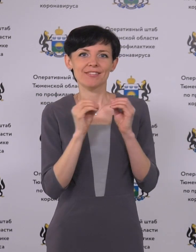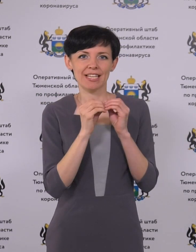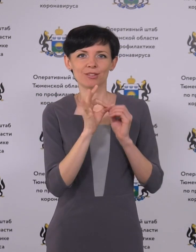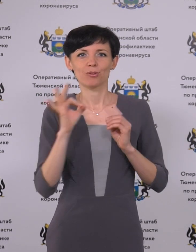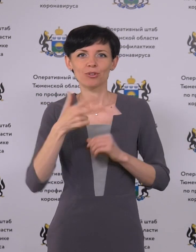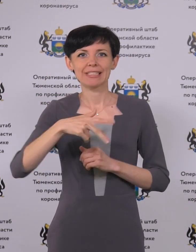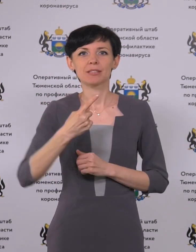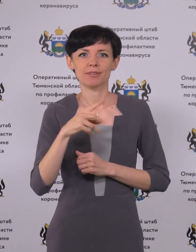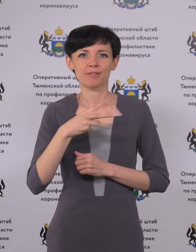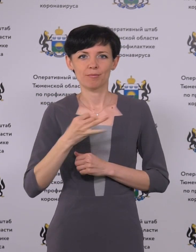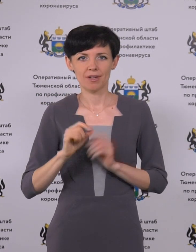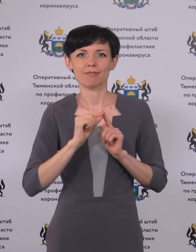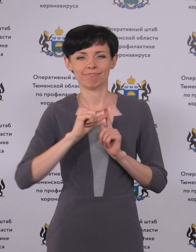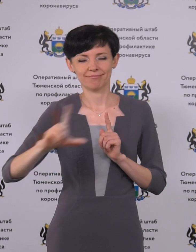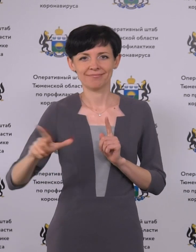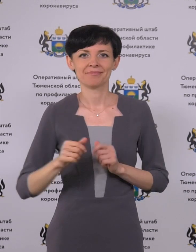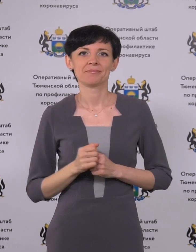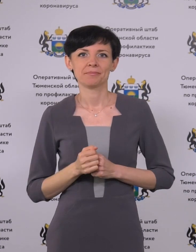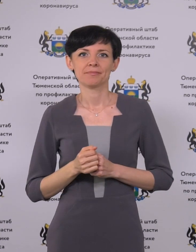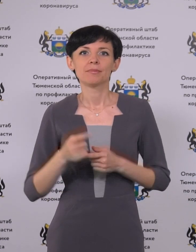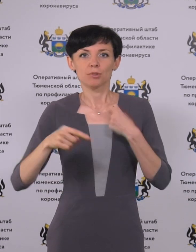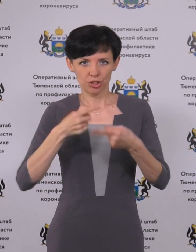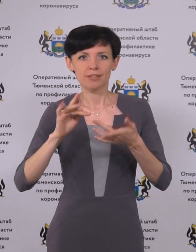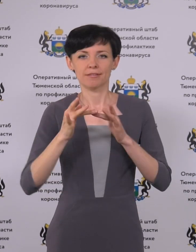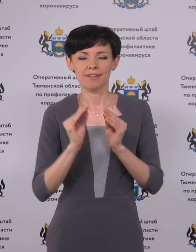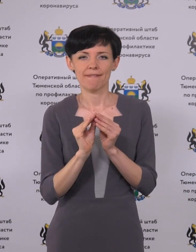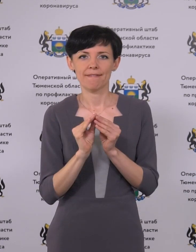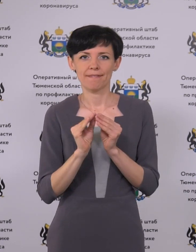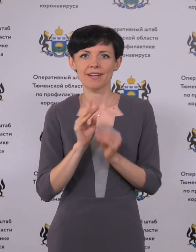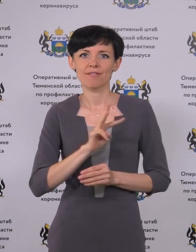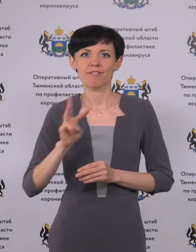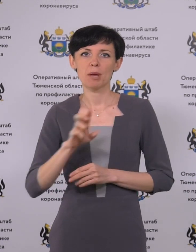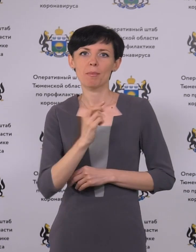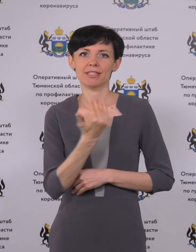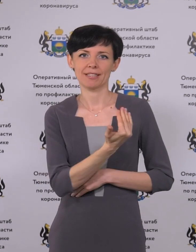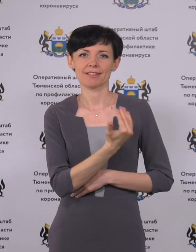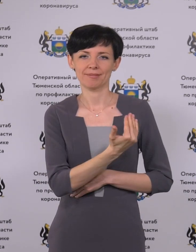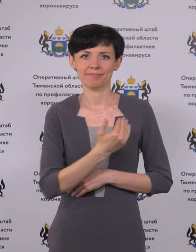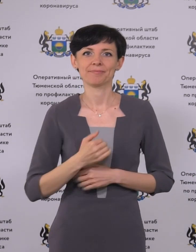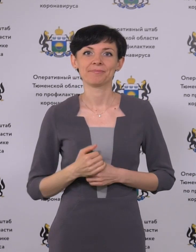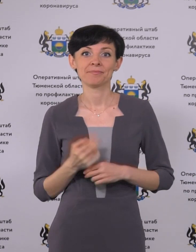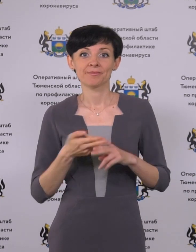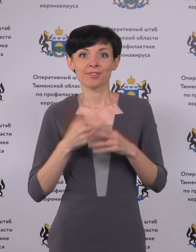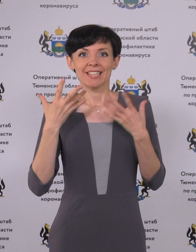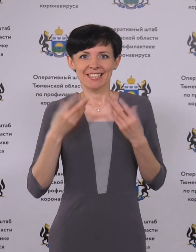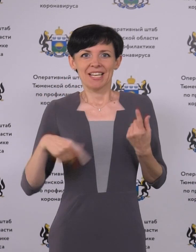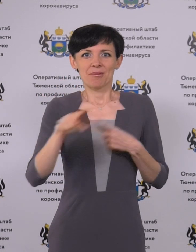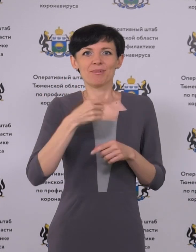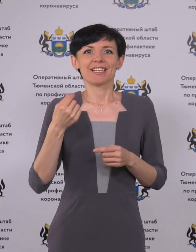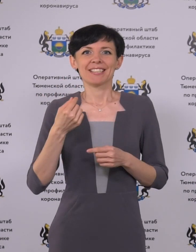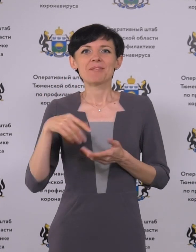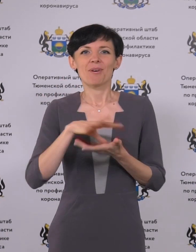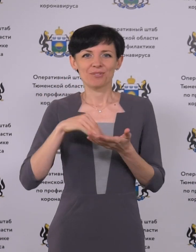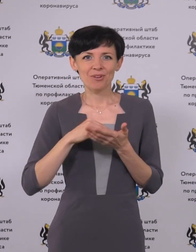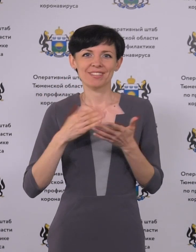библиотеки в этот день мы с вами еще раз восхищаемся тем какие же талантливые наши